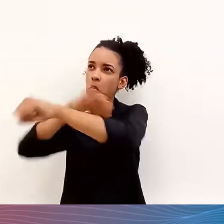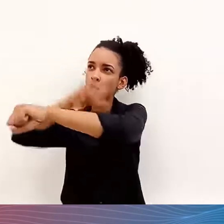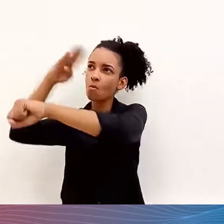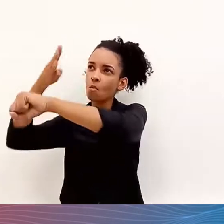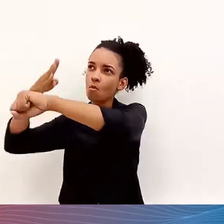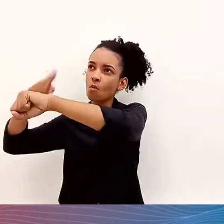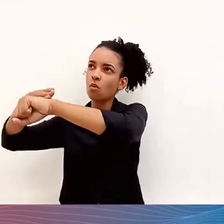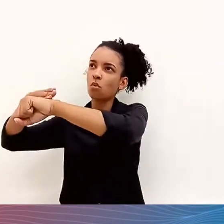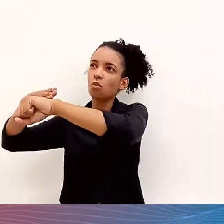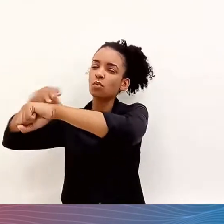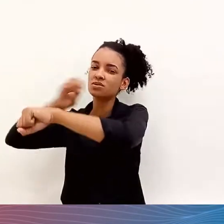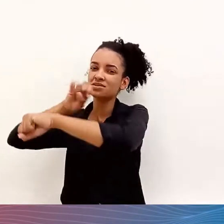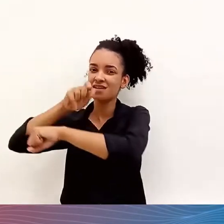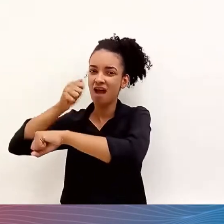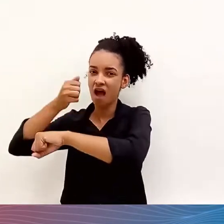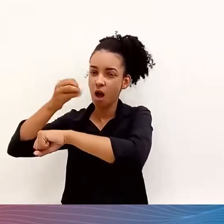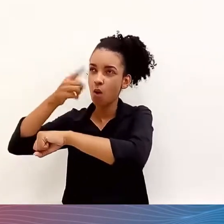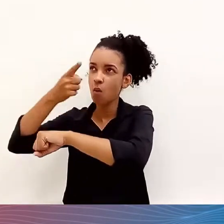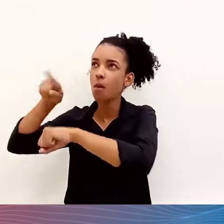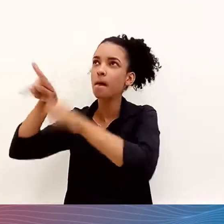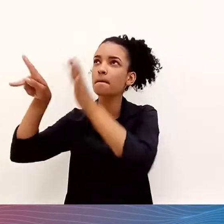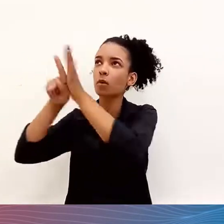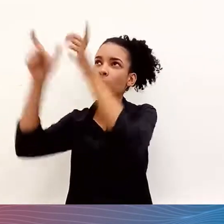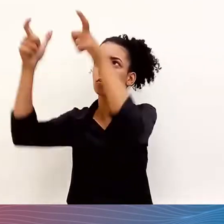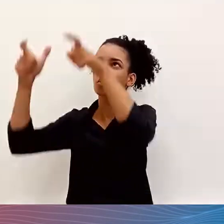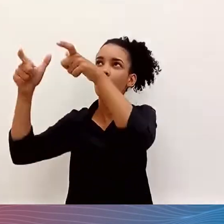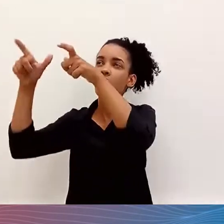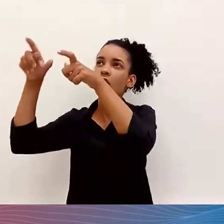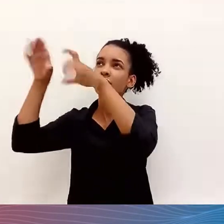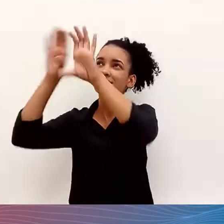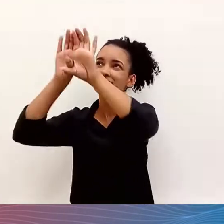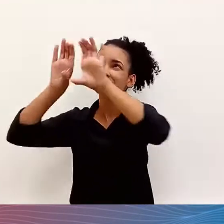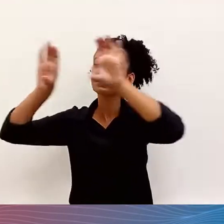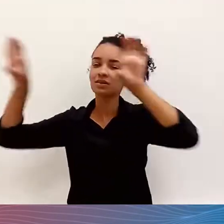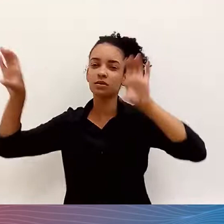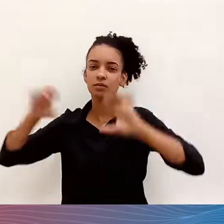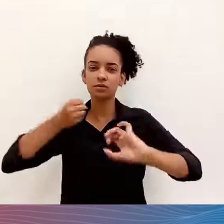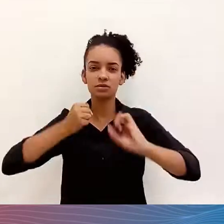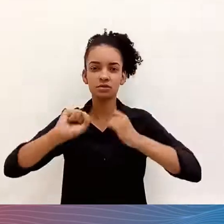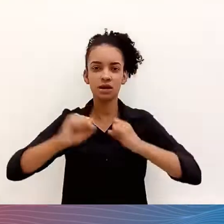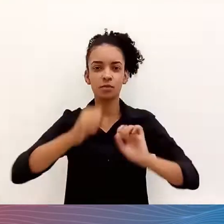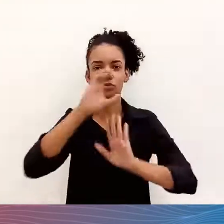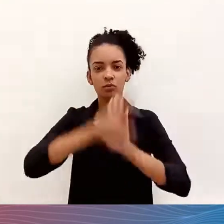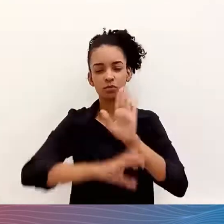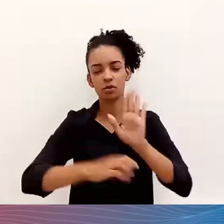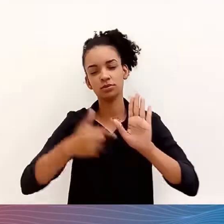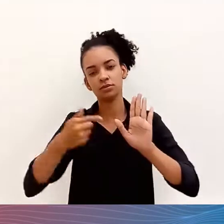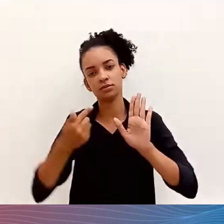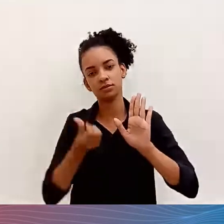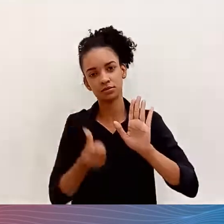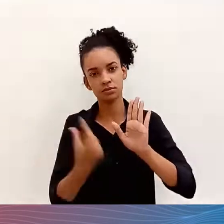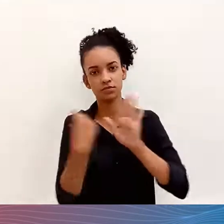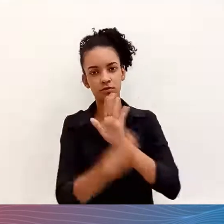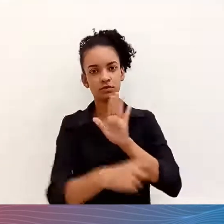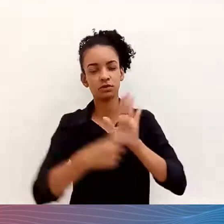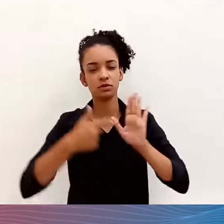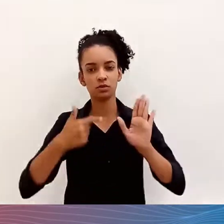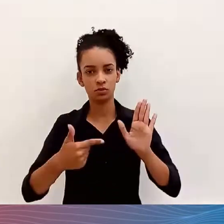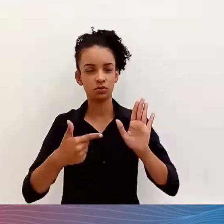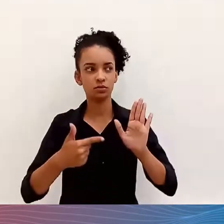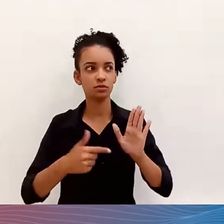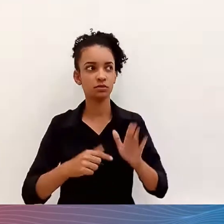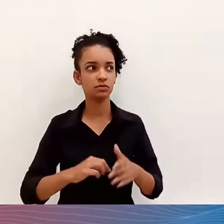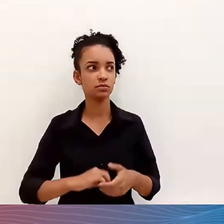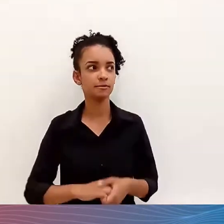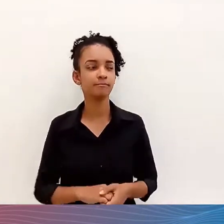Salmo 76, versículo 2. Em Salém está o seu tabernáculo,